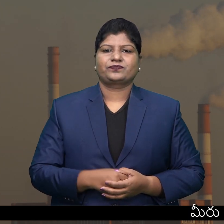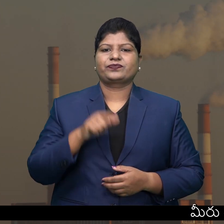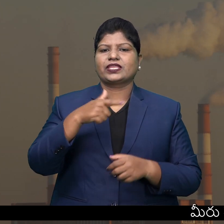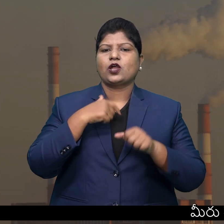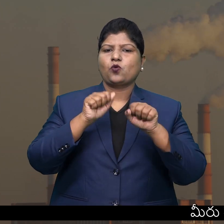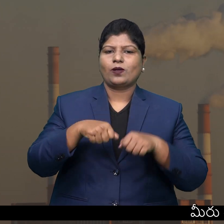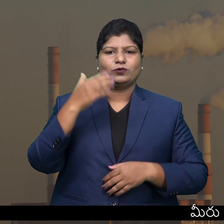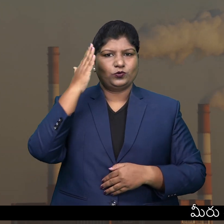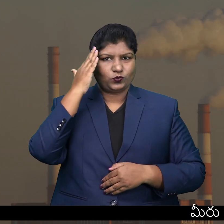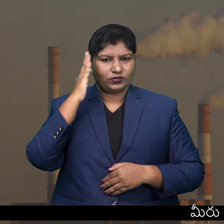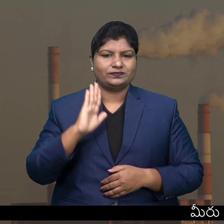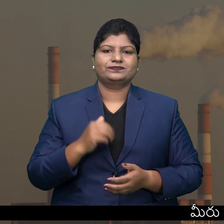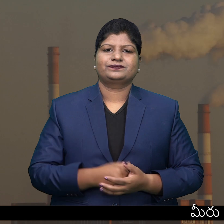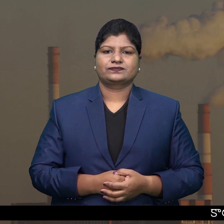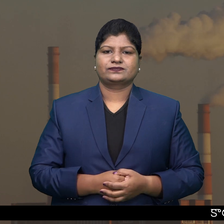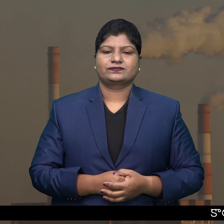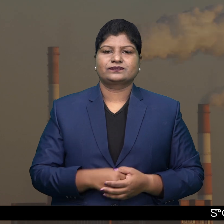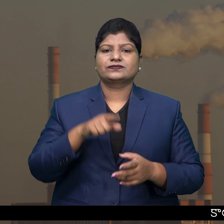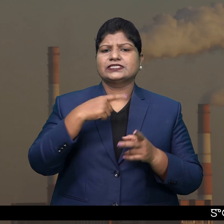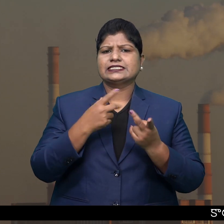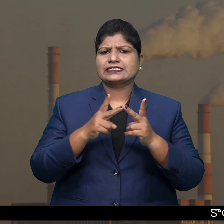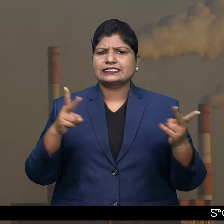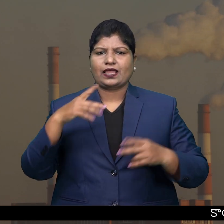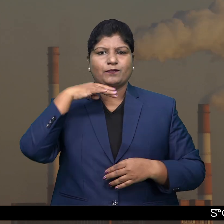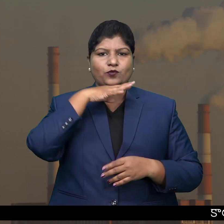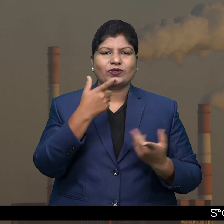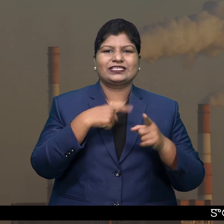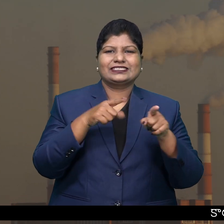మీరు తెలుసుకోవచ్చు: కాలుష్య కారకాలు,